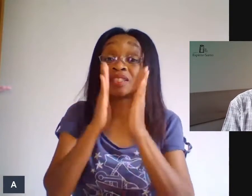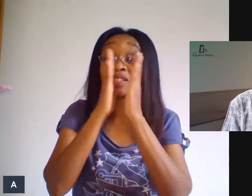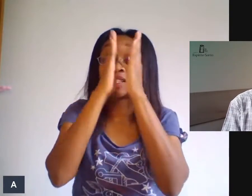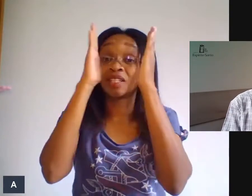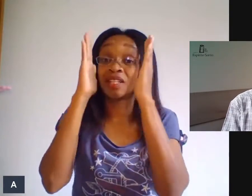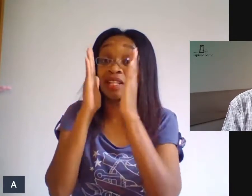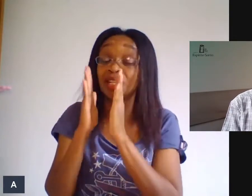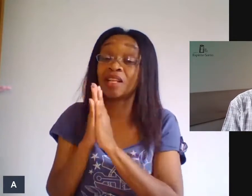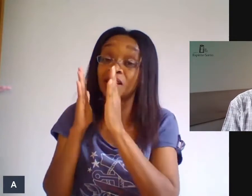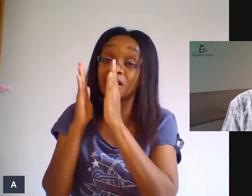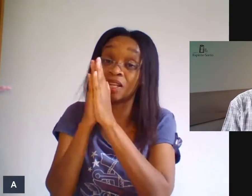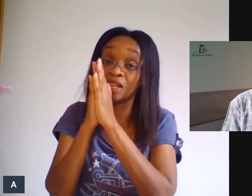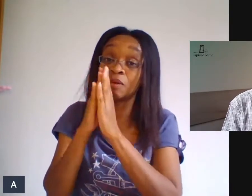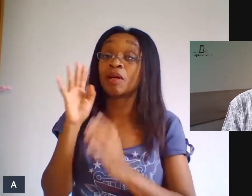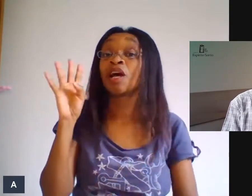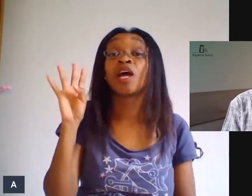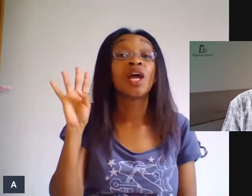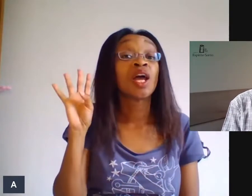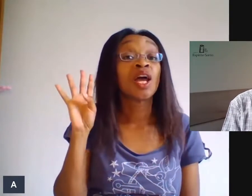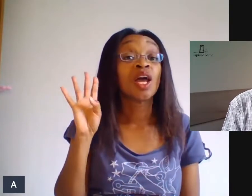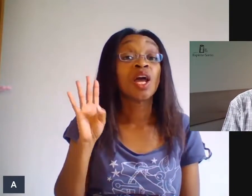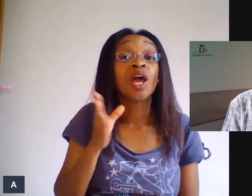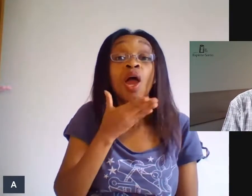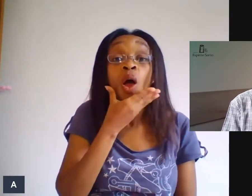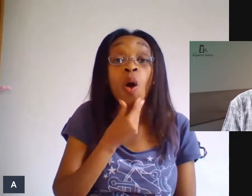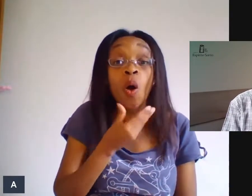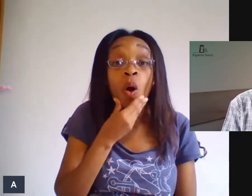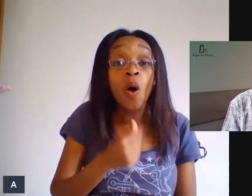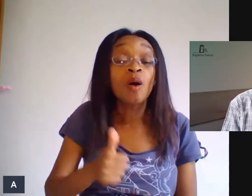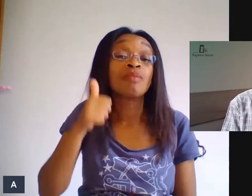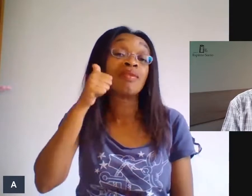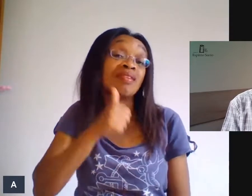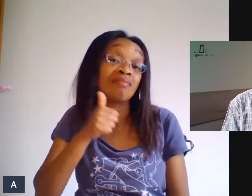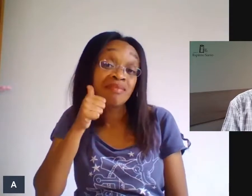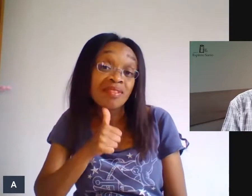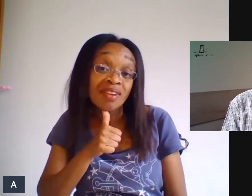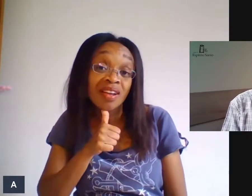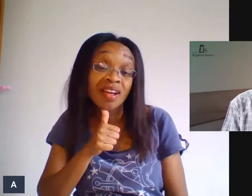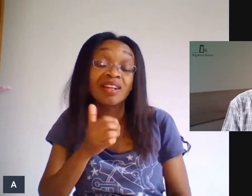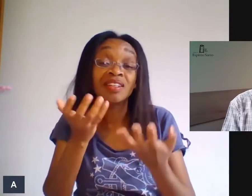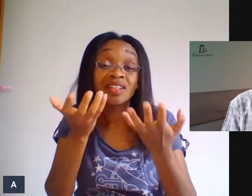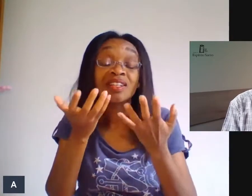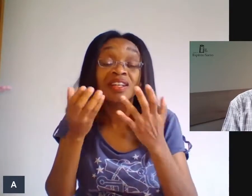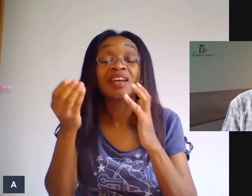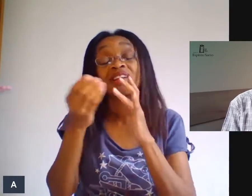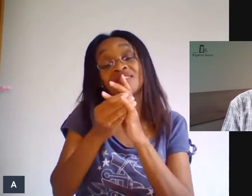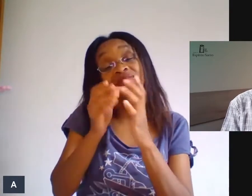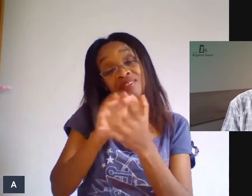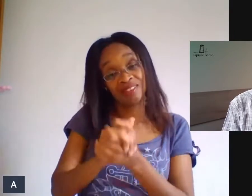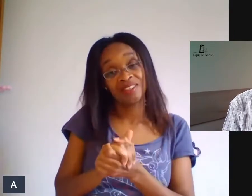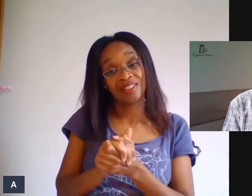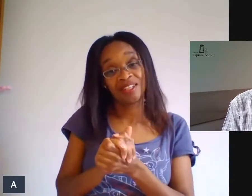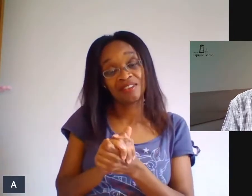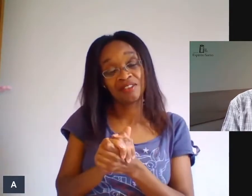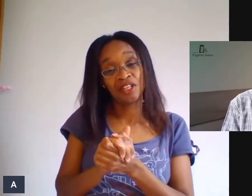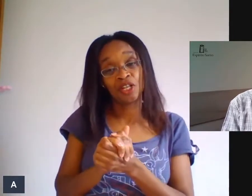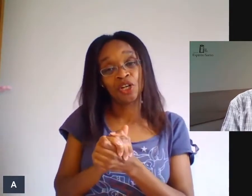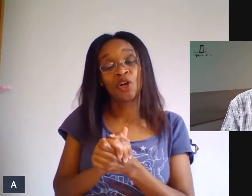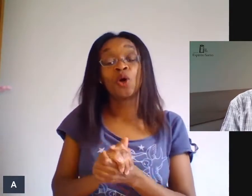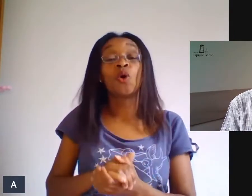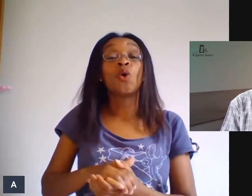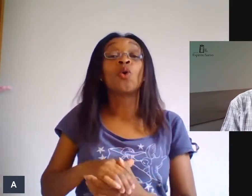noivos. Os próprios nubentes que são os ministros, os celebrantes do casamento. Em geral,